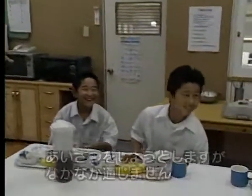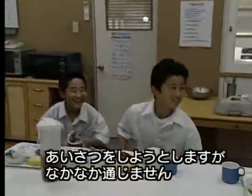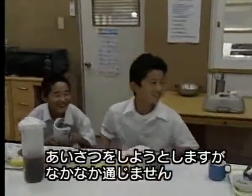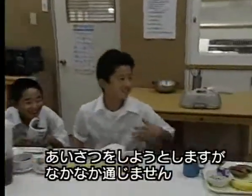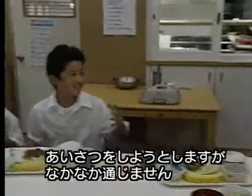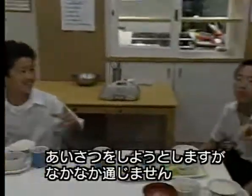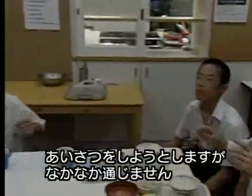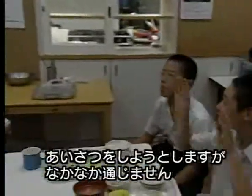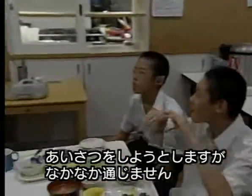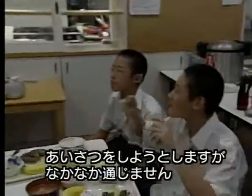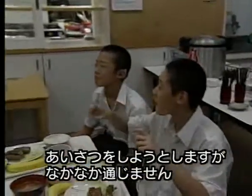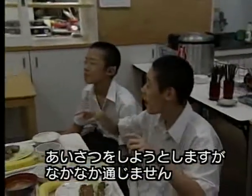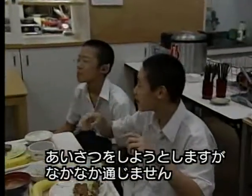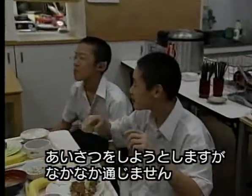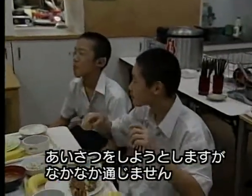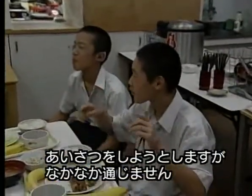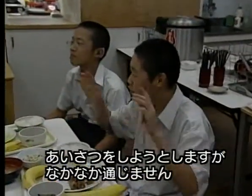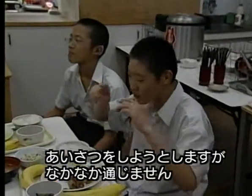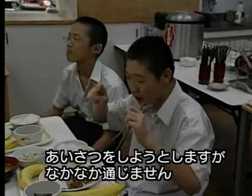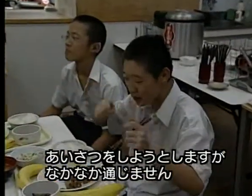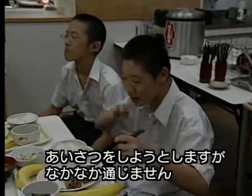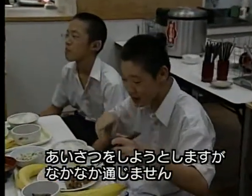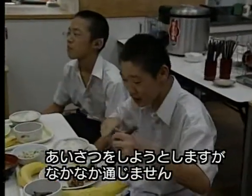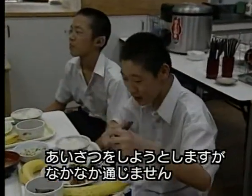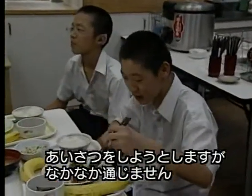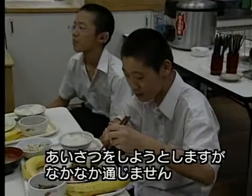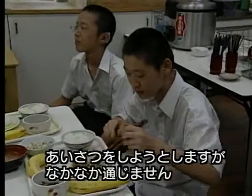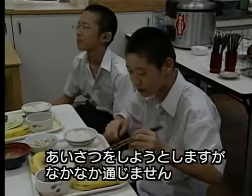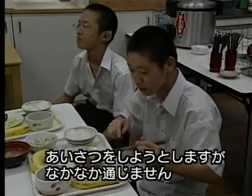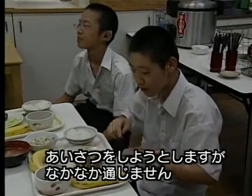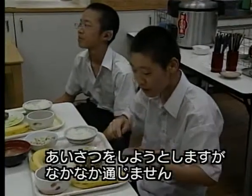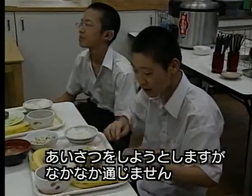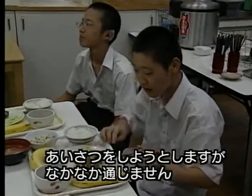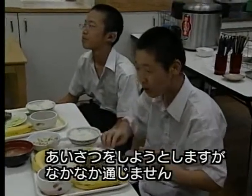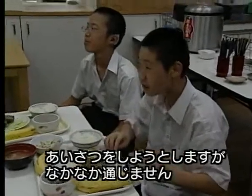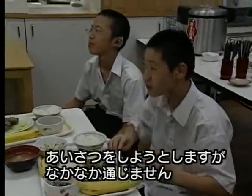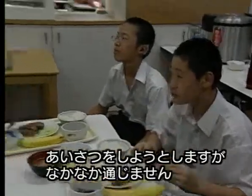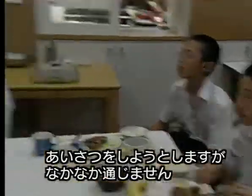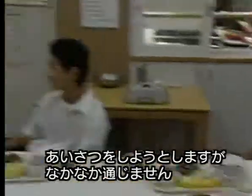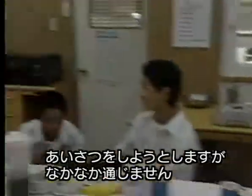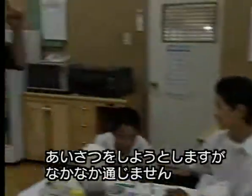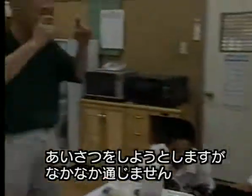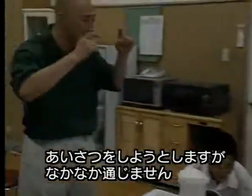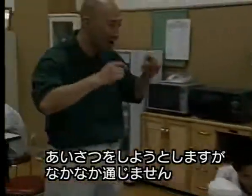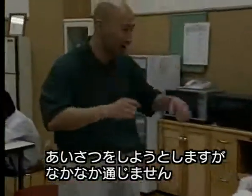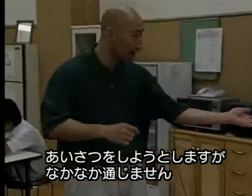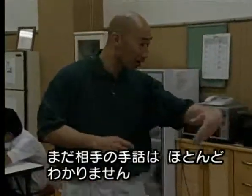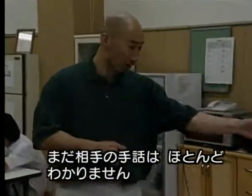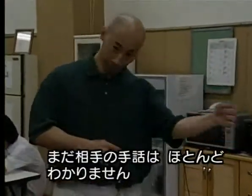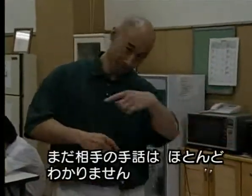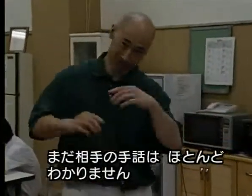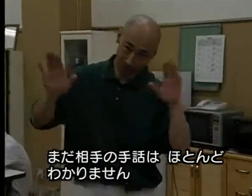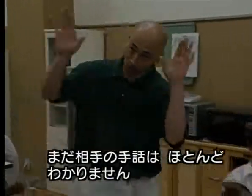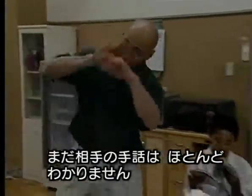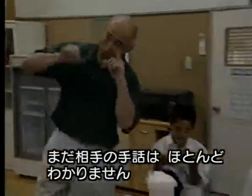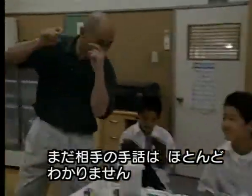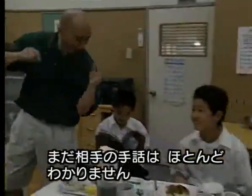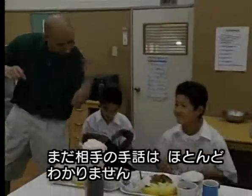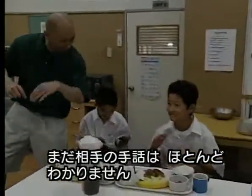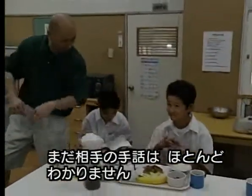互いに挨拶をしようとしますが、なかなか通じません。まだ相手の手話はほとんど分